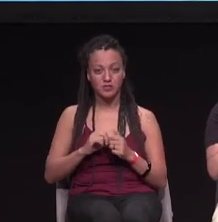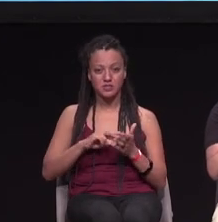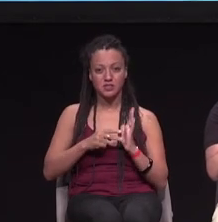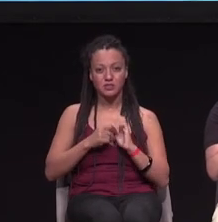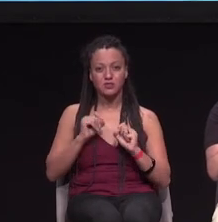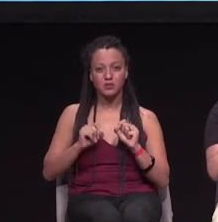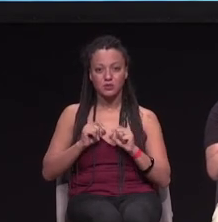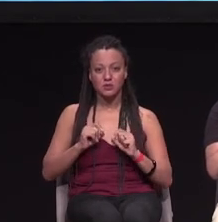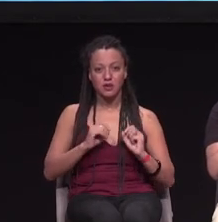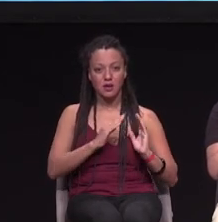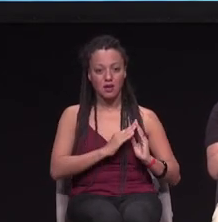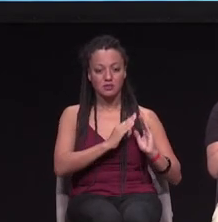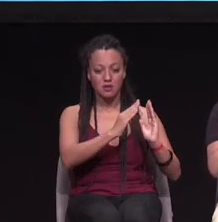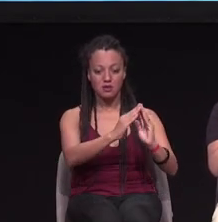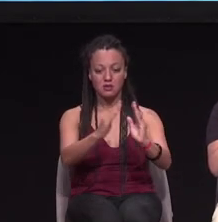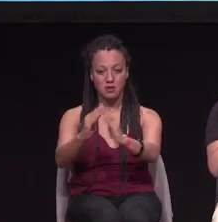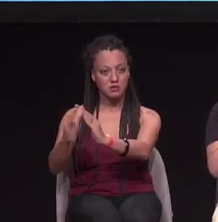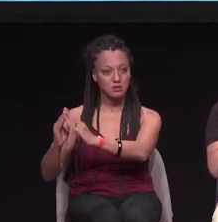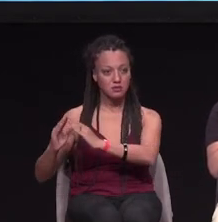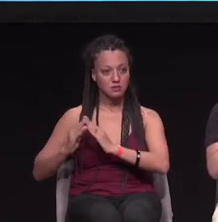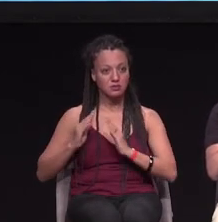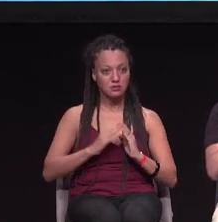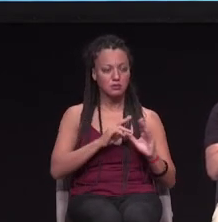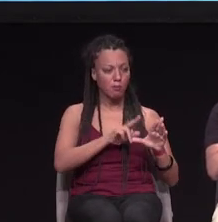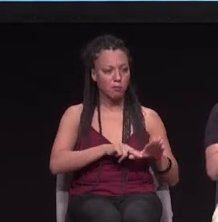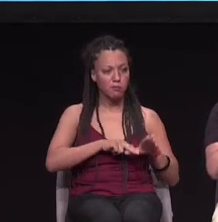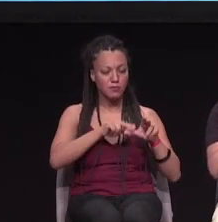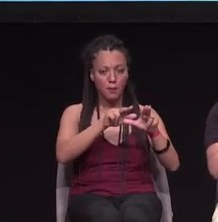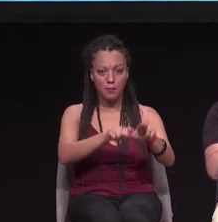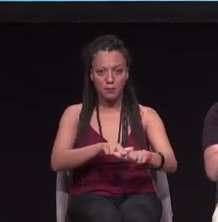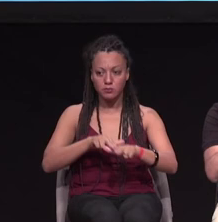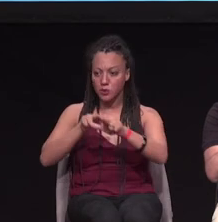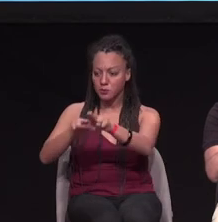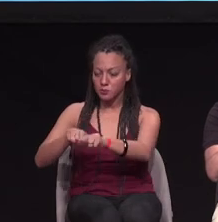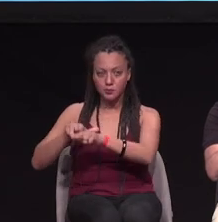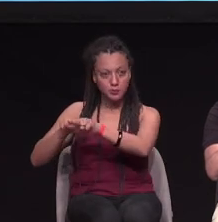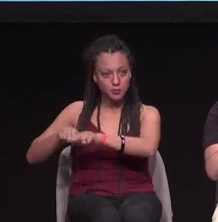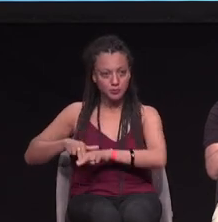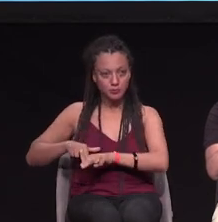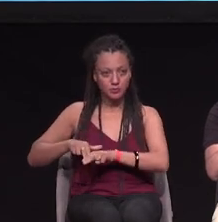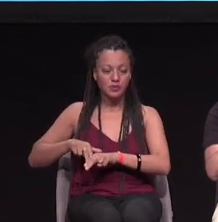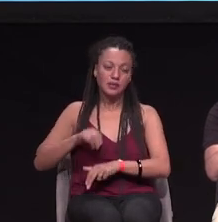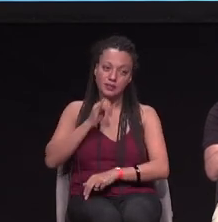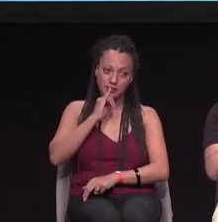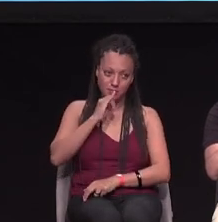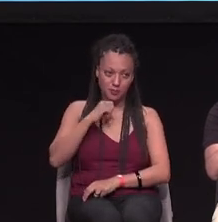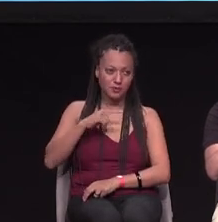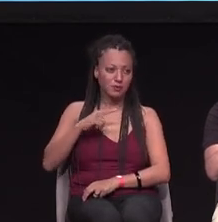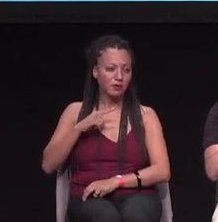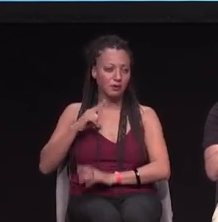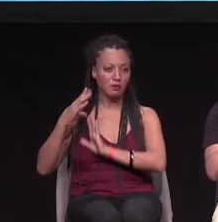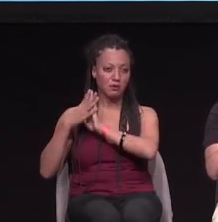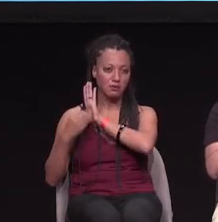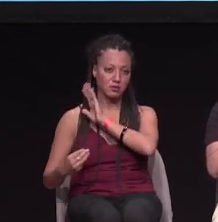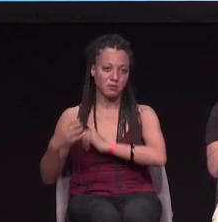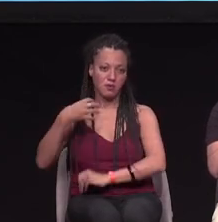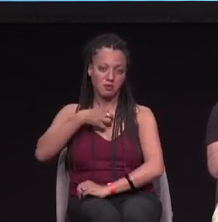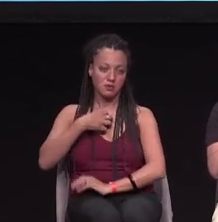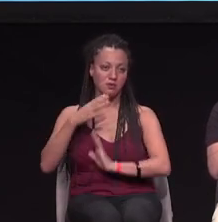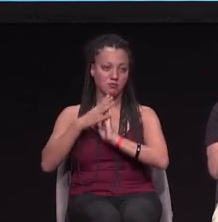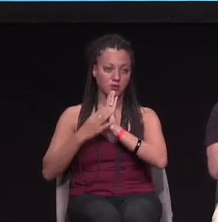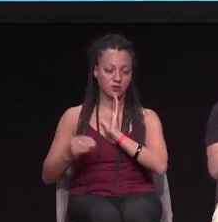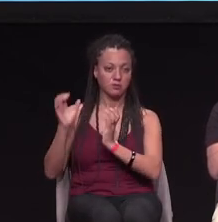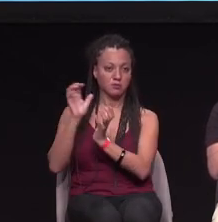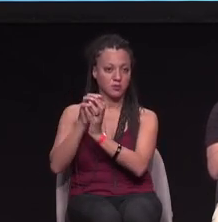de candomblé assim por mais que você tenha é a matriz por exemplo da bahia pernambuco né